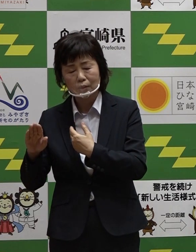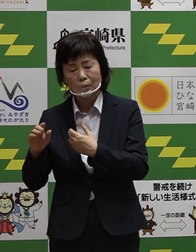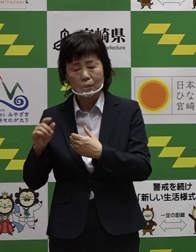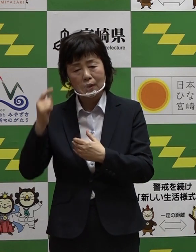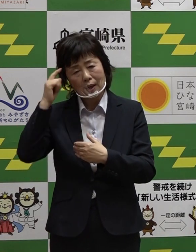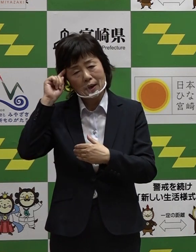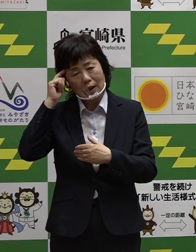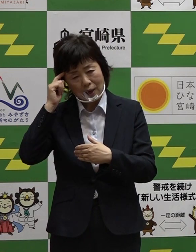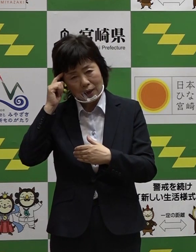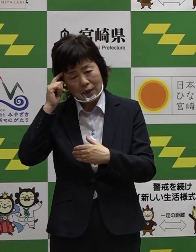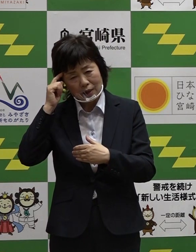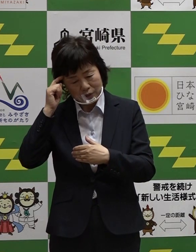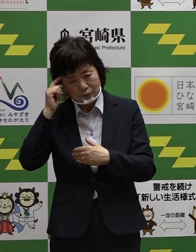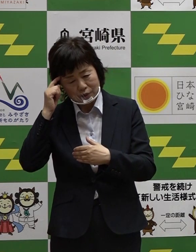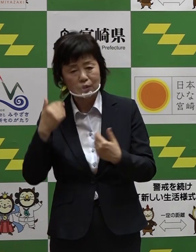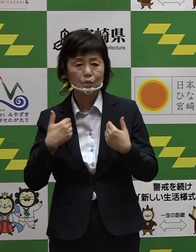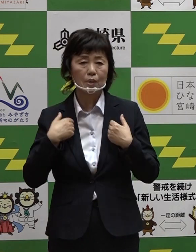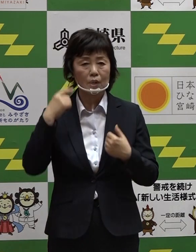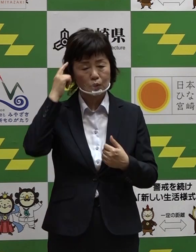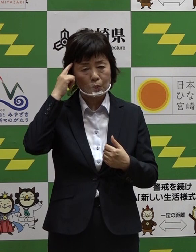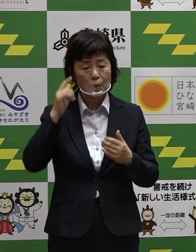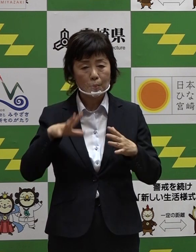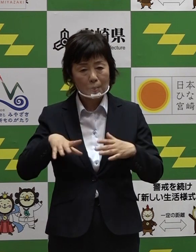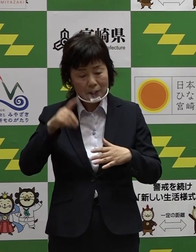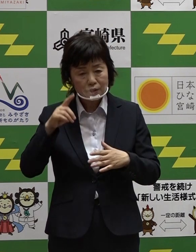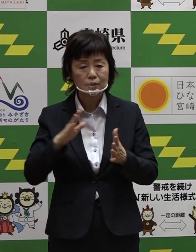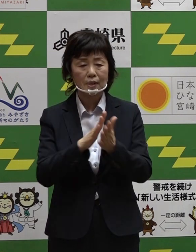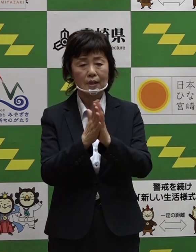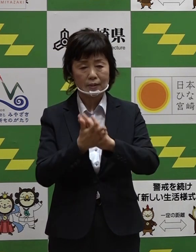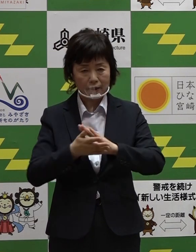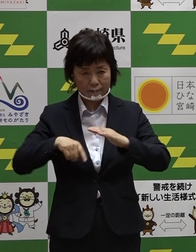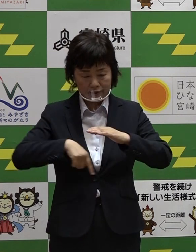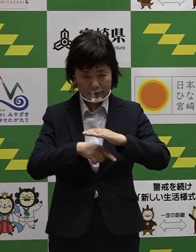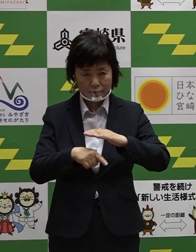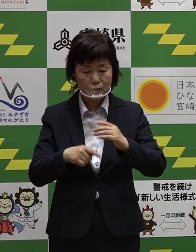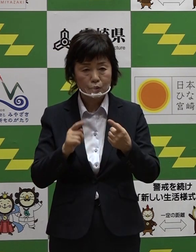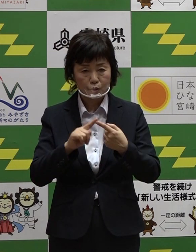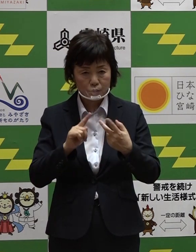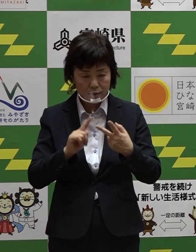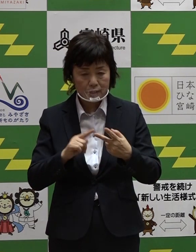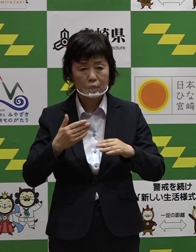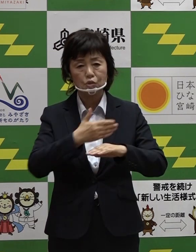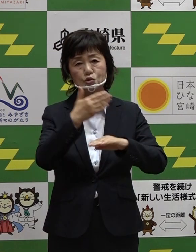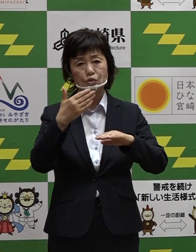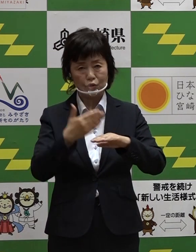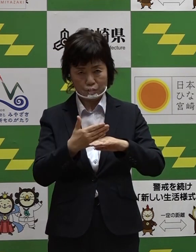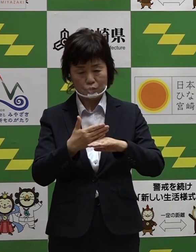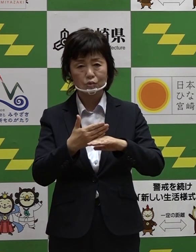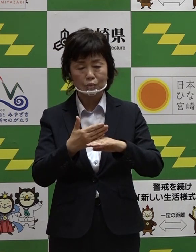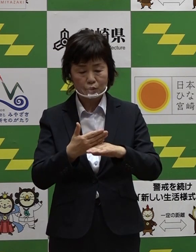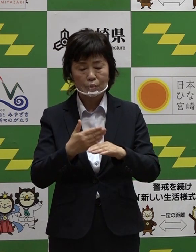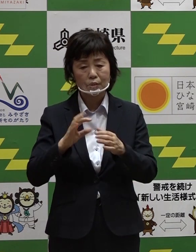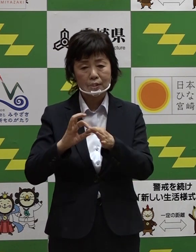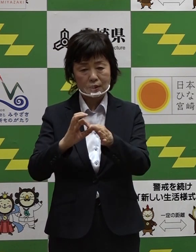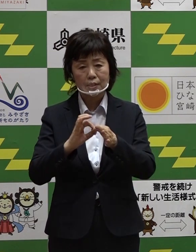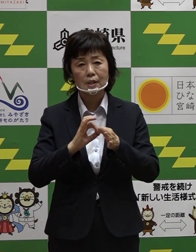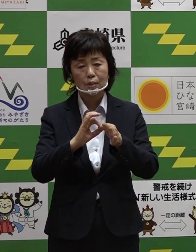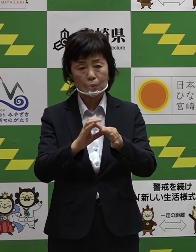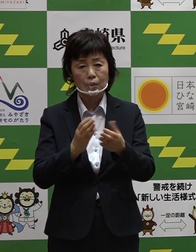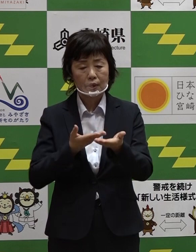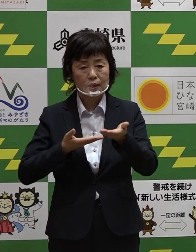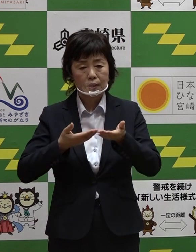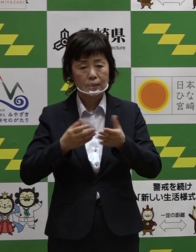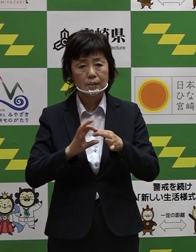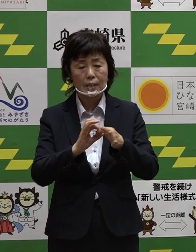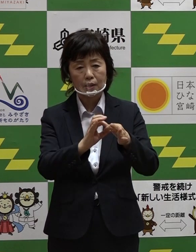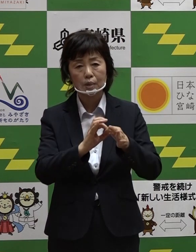りますので、まずはそれぞれの県内、そして九州というところをですね、隣県とも連携をしながら取り組んでいく